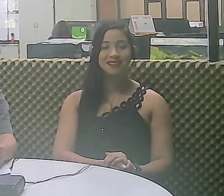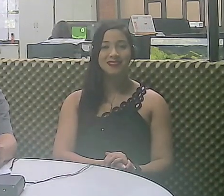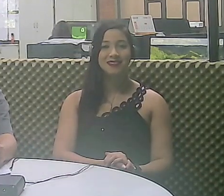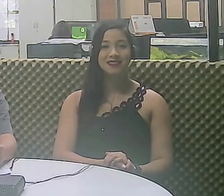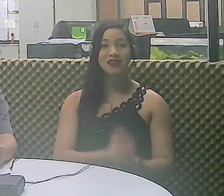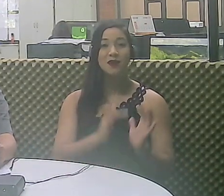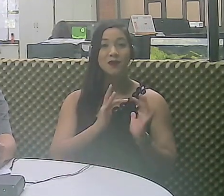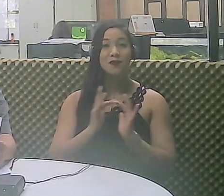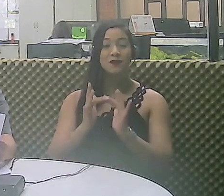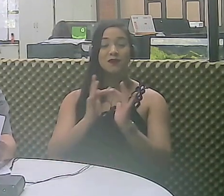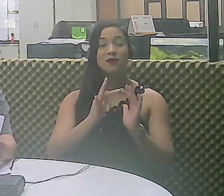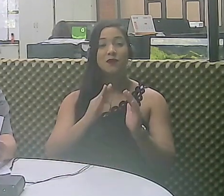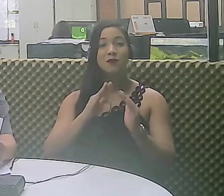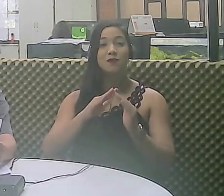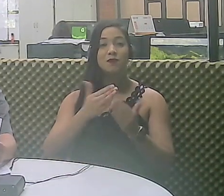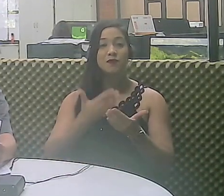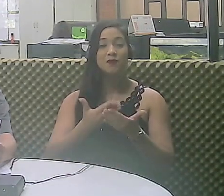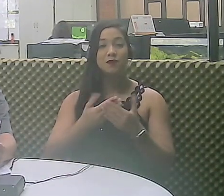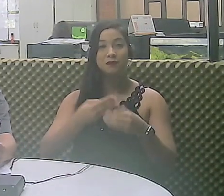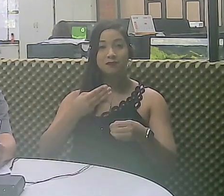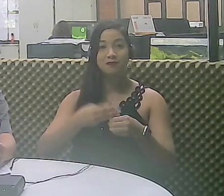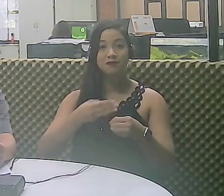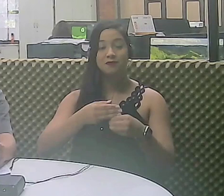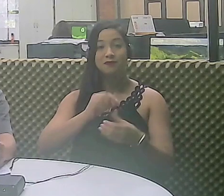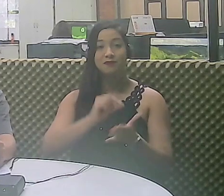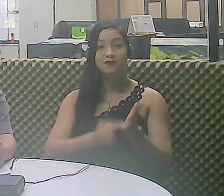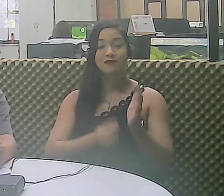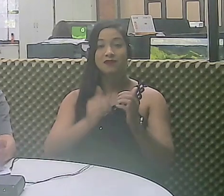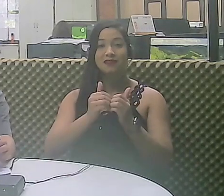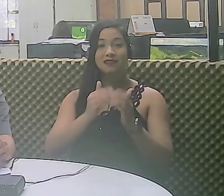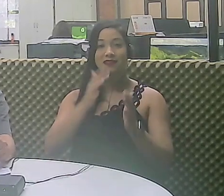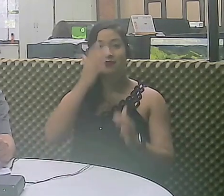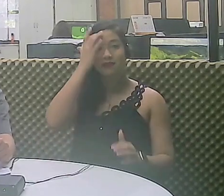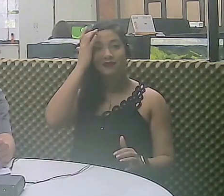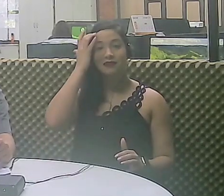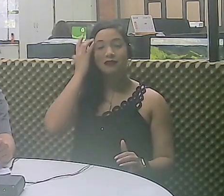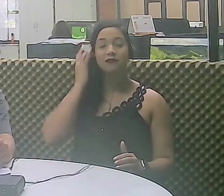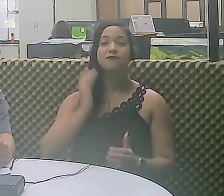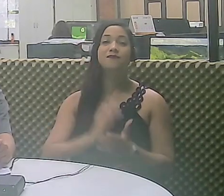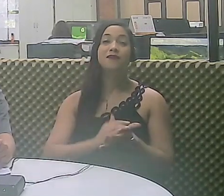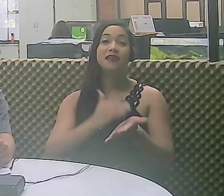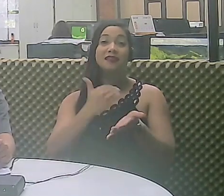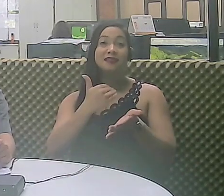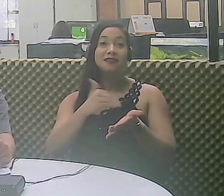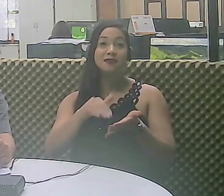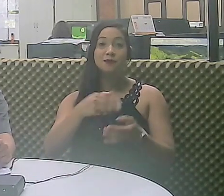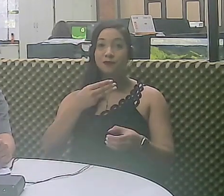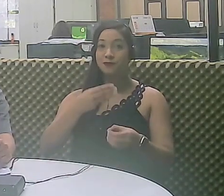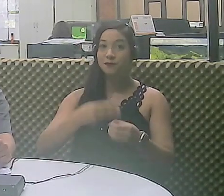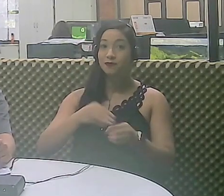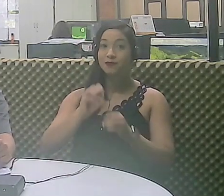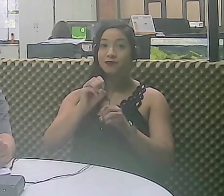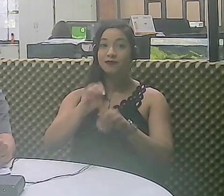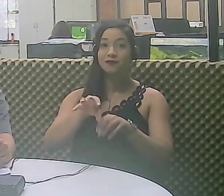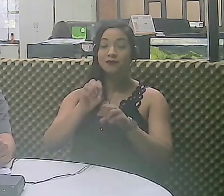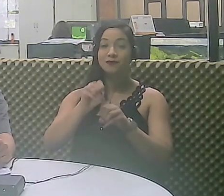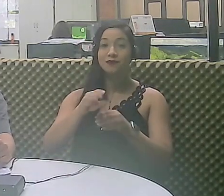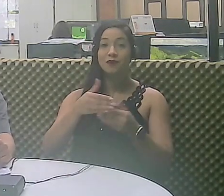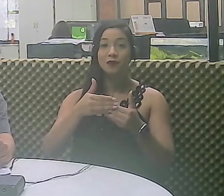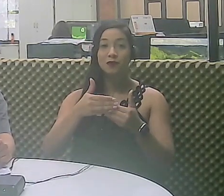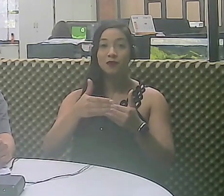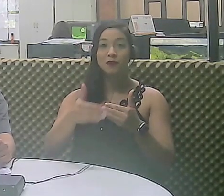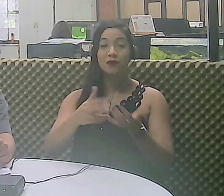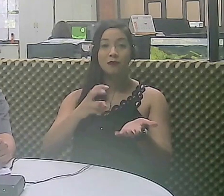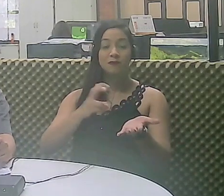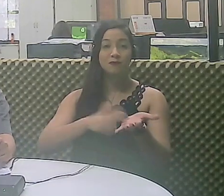Rede Municipal de Ensino tem inscrições escolares abertas. A Secretaria Municipal de Educação iniciou